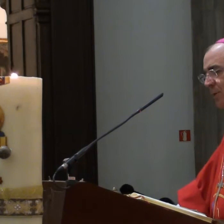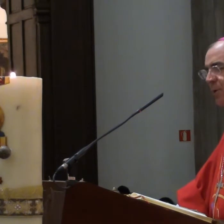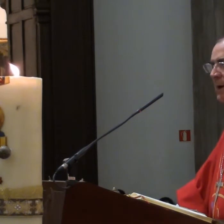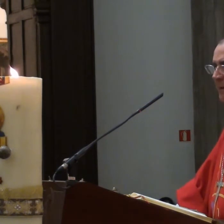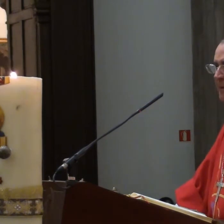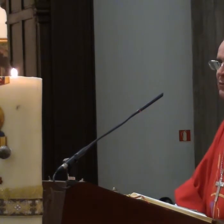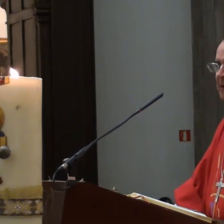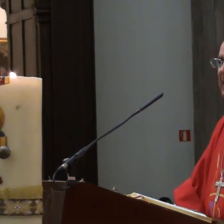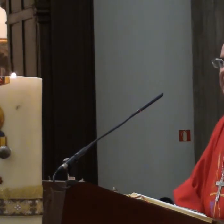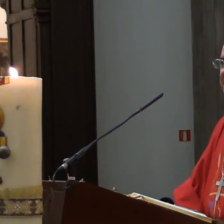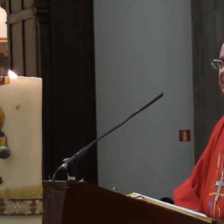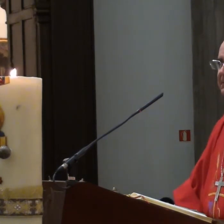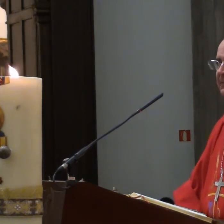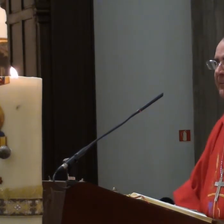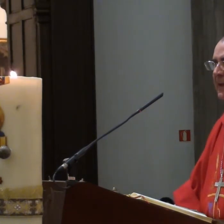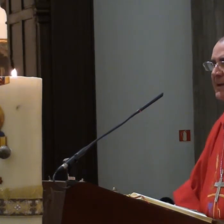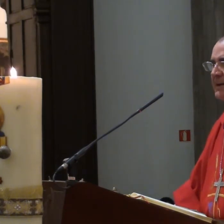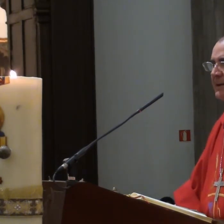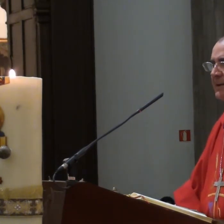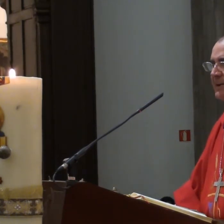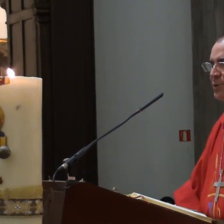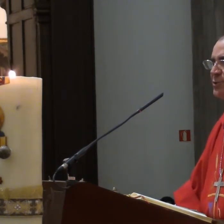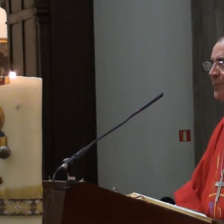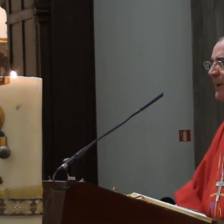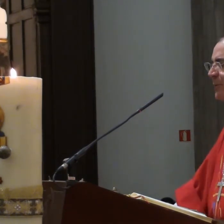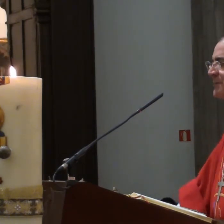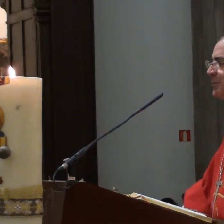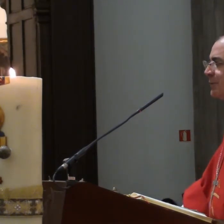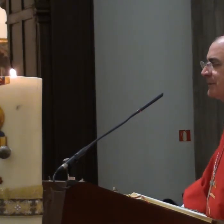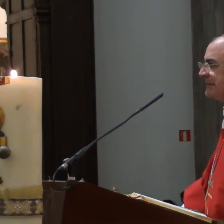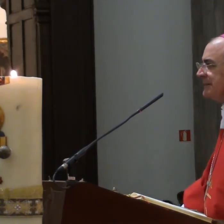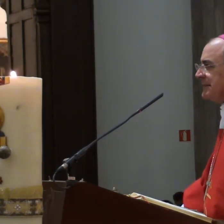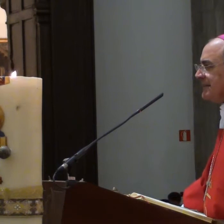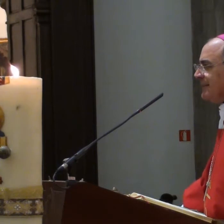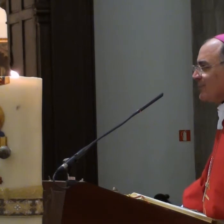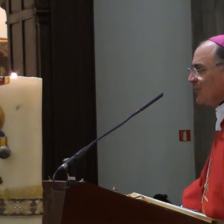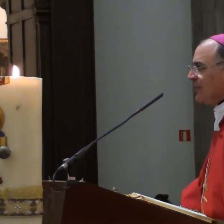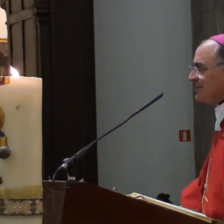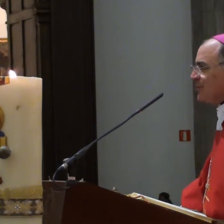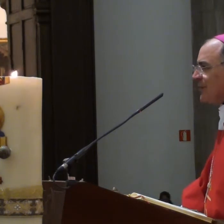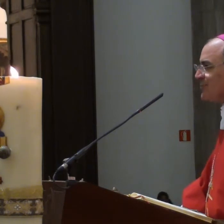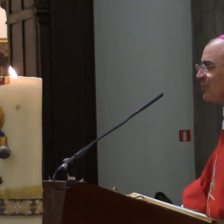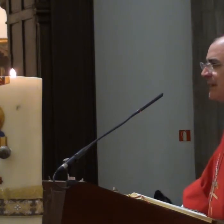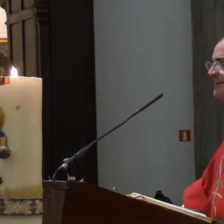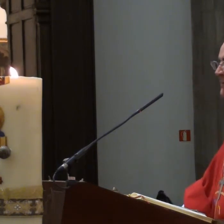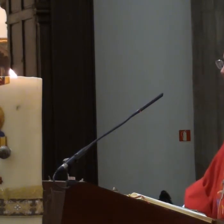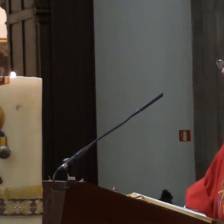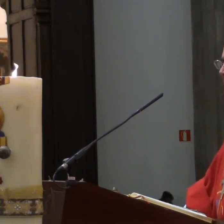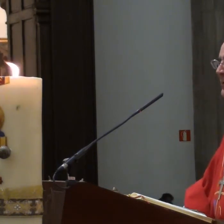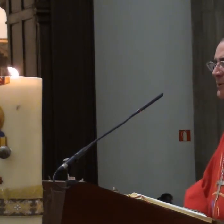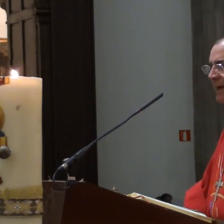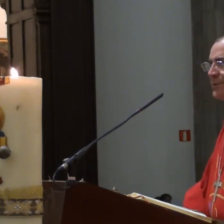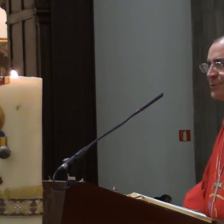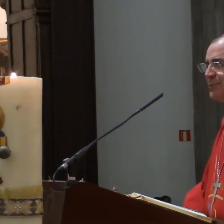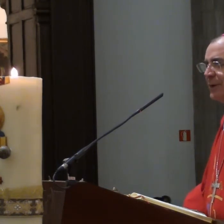no hacemos nada bueno hijo y los curas son muy oscuras